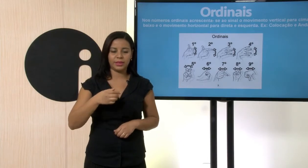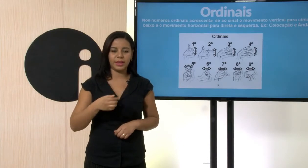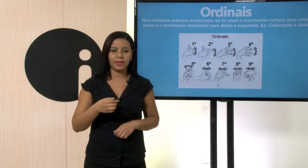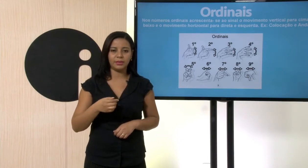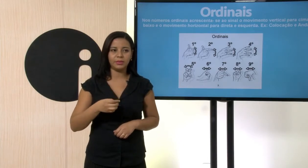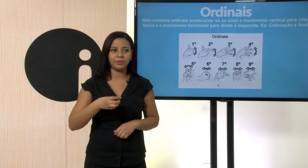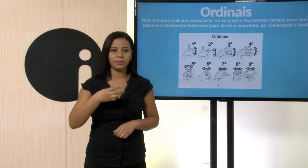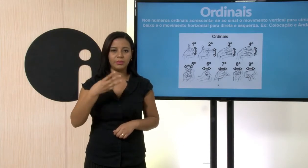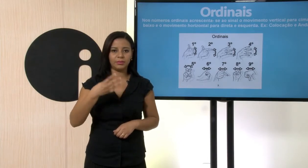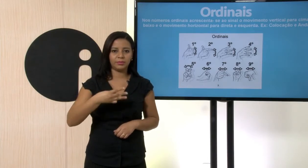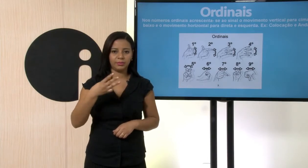Terceiro,